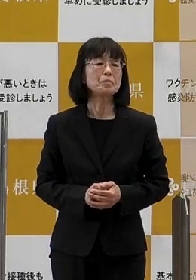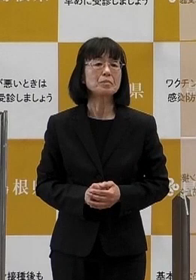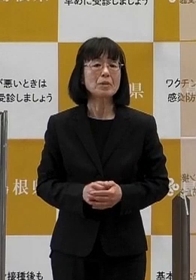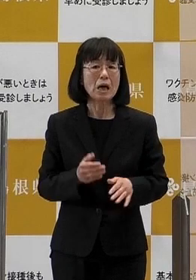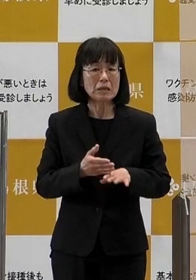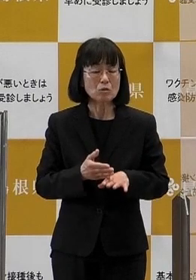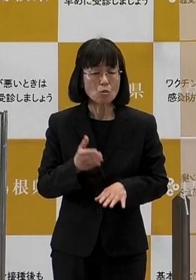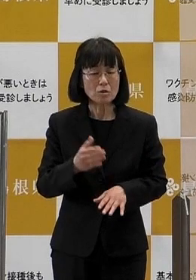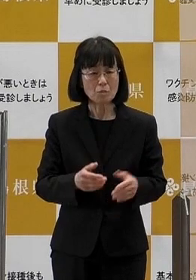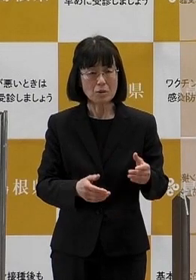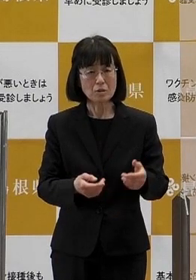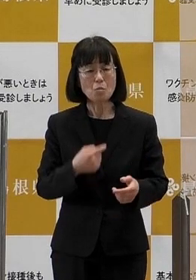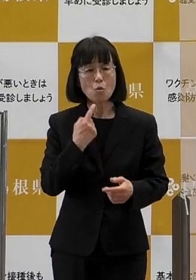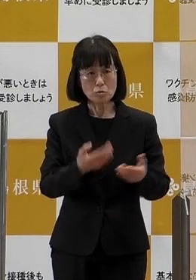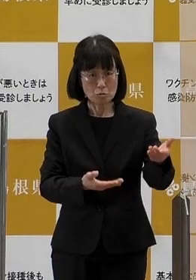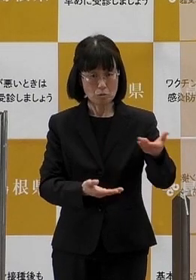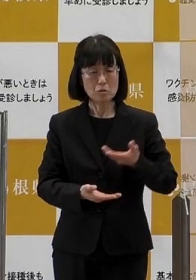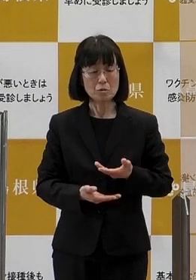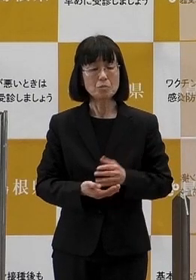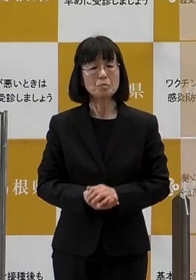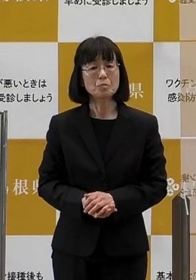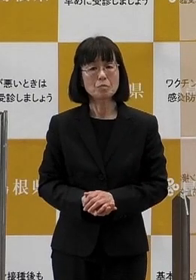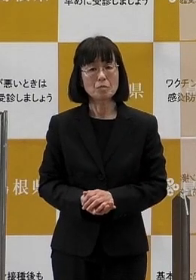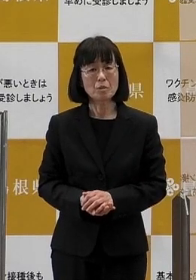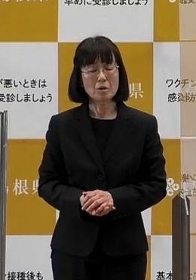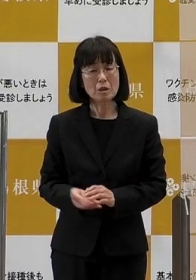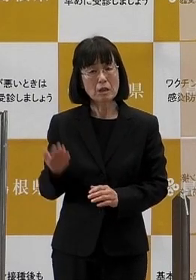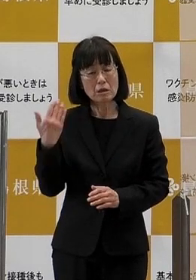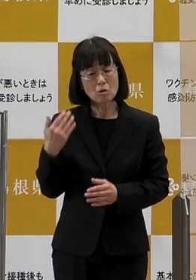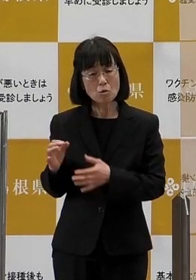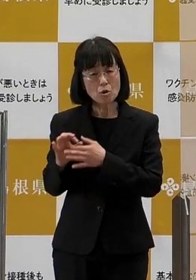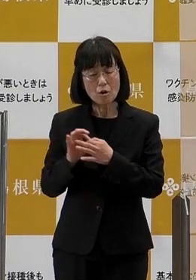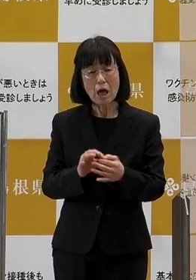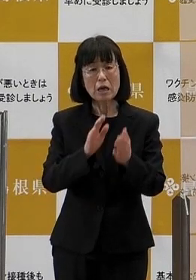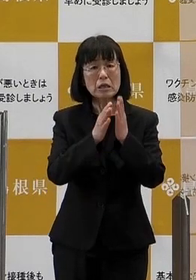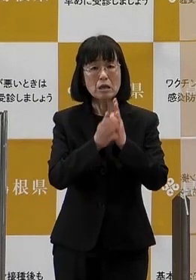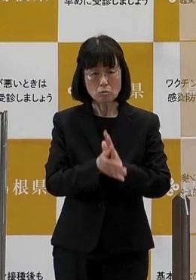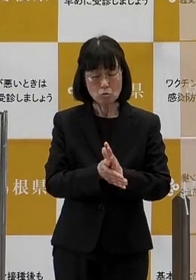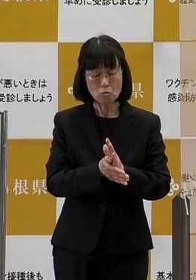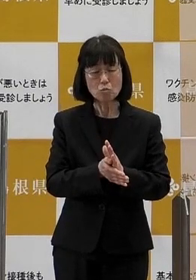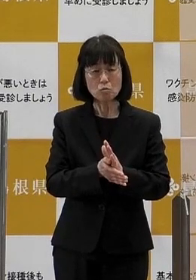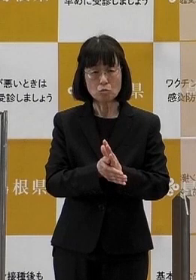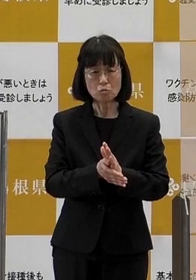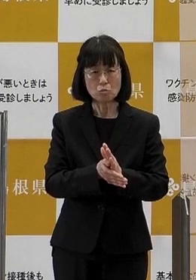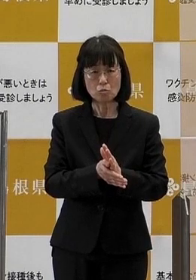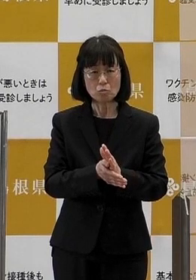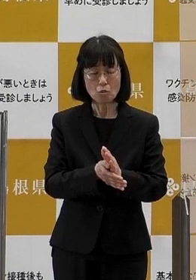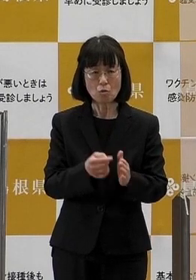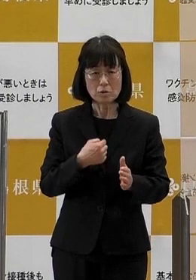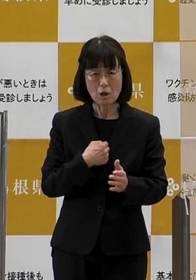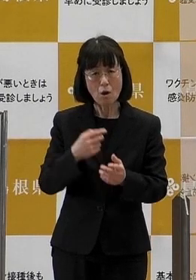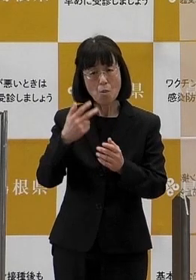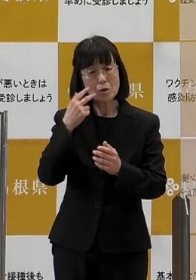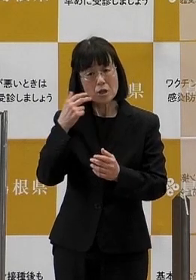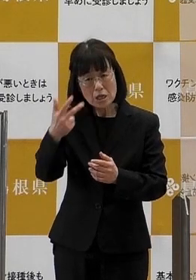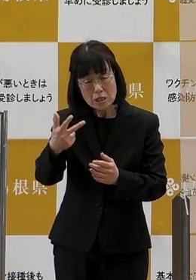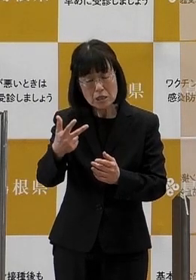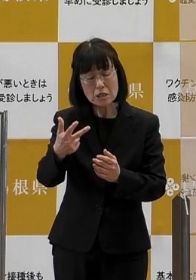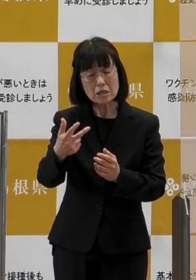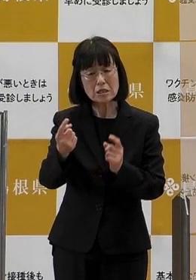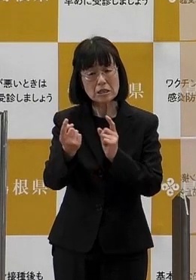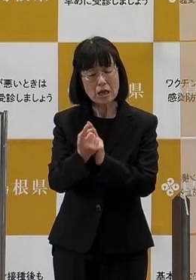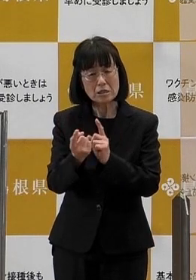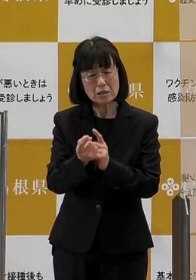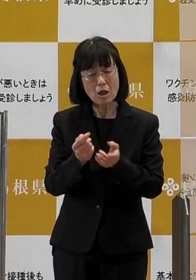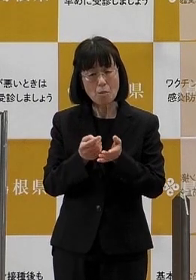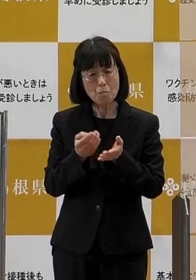ありがとうございます。先ほどの話だと、まあ、これ以上県としてはその市にこうしてくださいとかっていうアプローチはもうしない